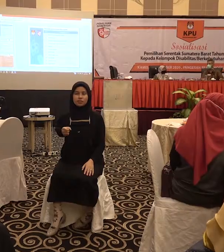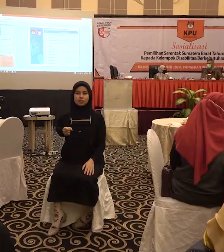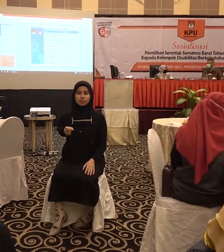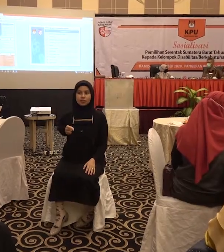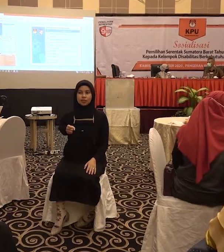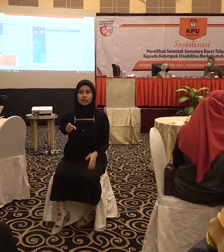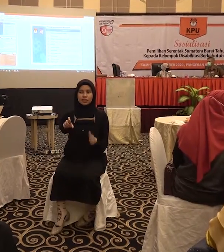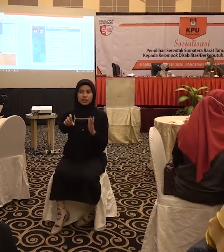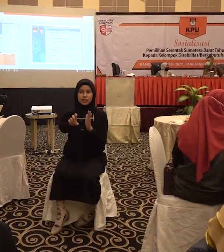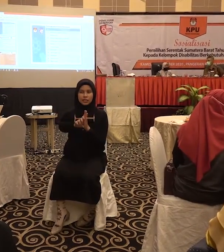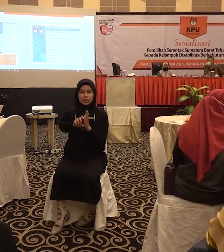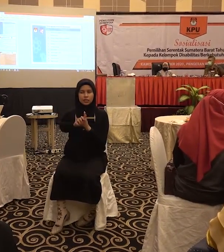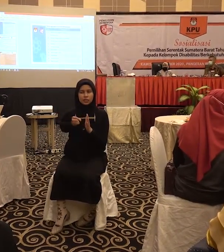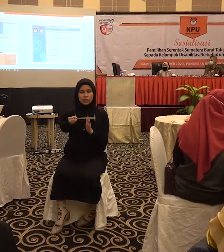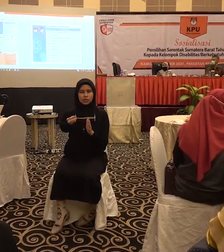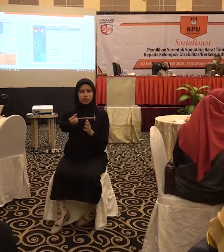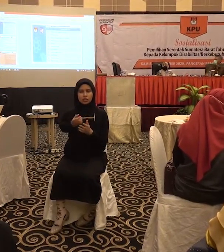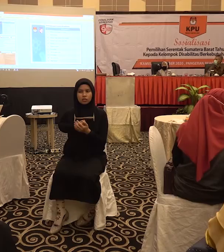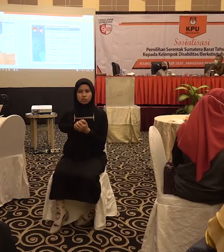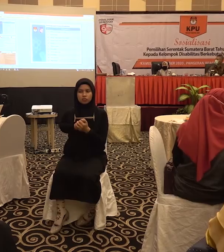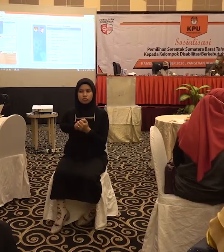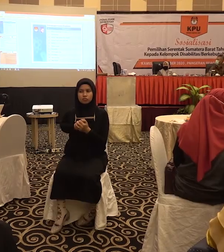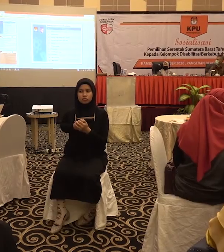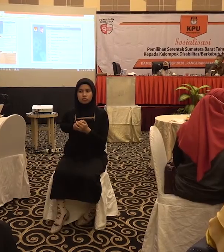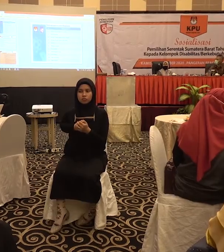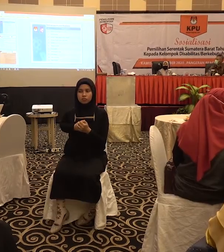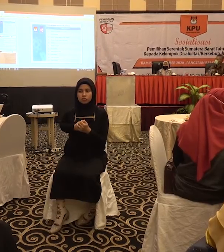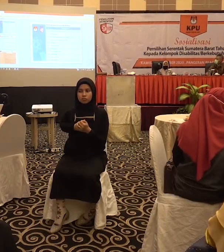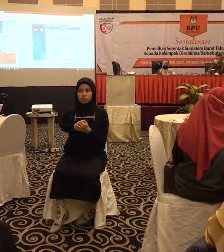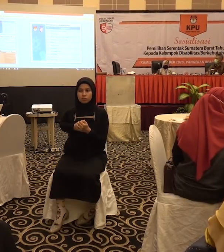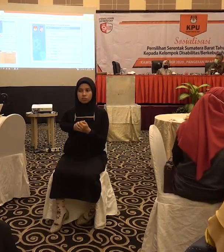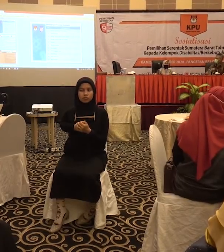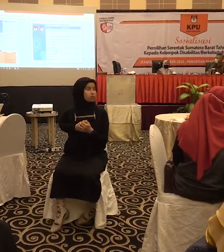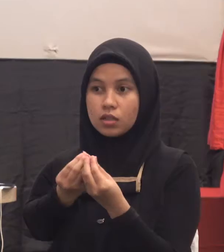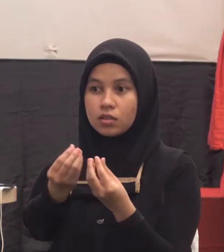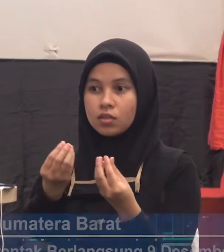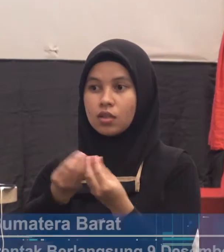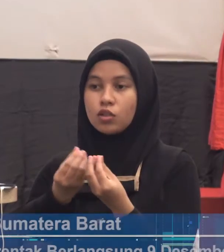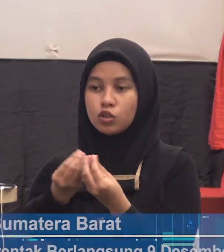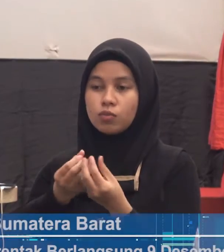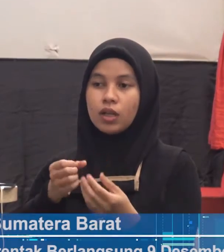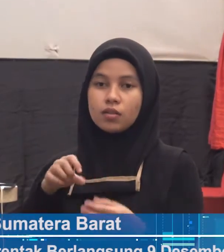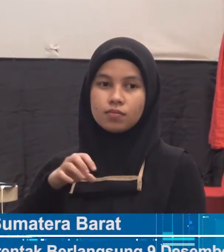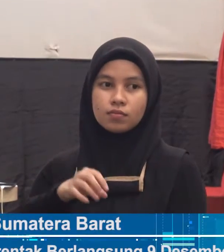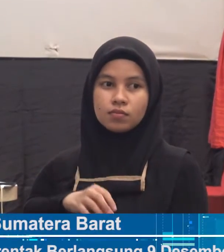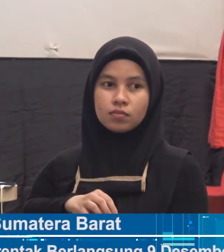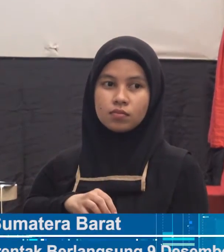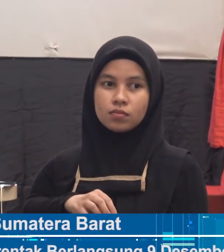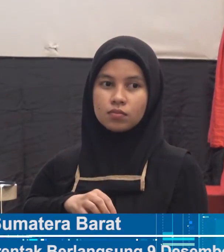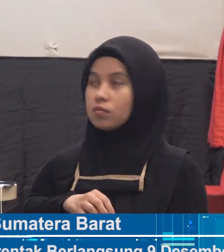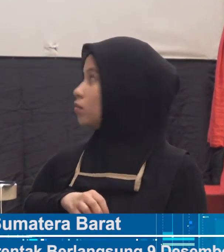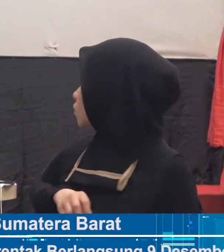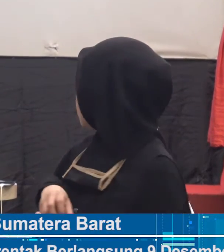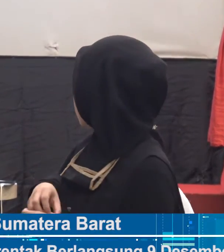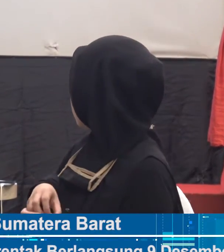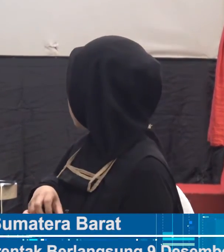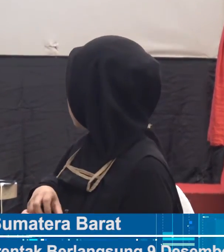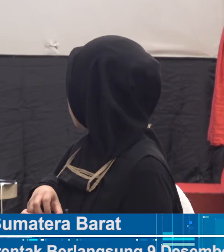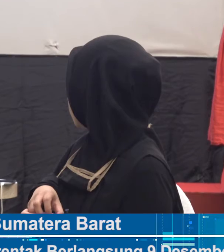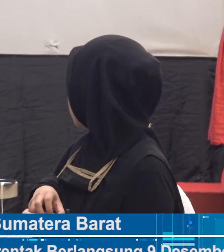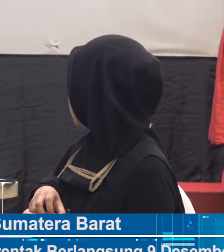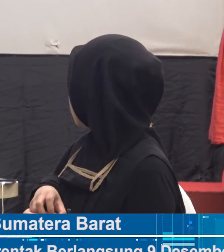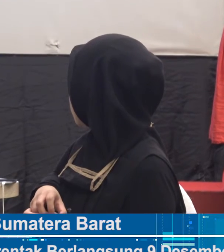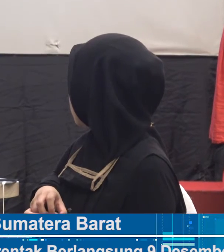juga sesuai dengan harapan. Pilkada serentak di Sumatera Barat akan berlangsung di 13 kabupaten kota serta pemilihan gubernur dan